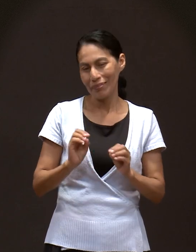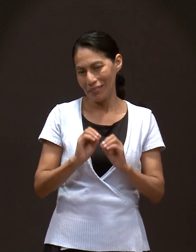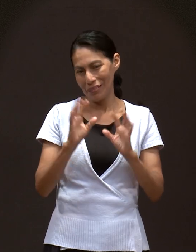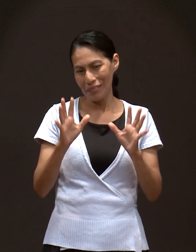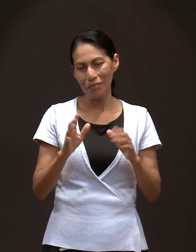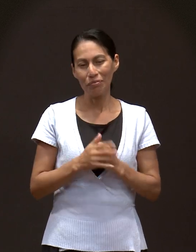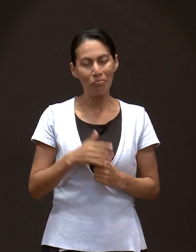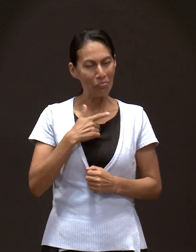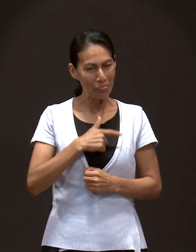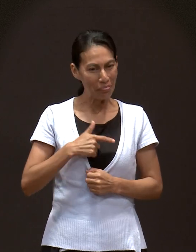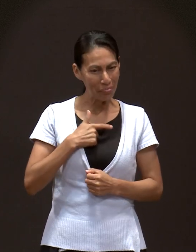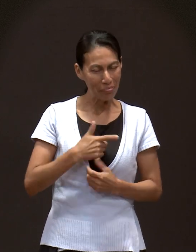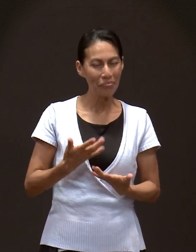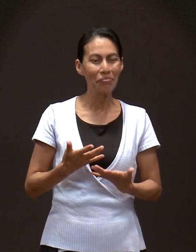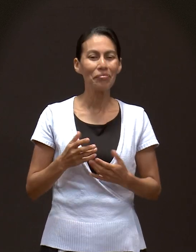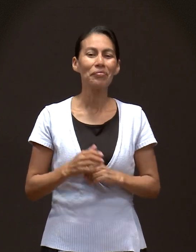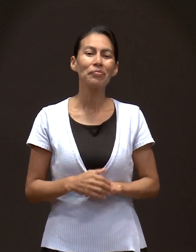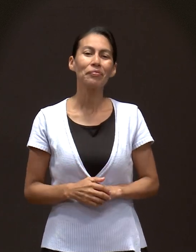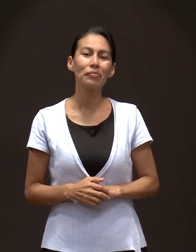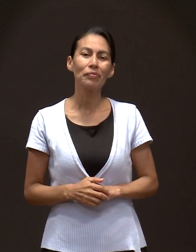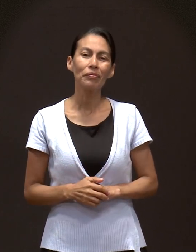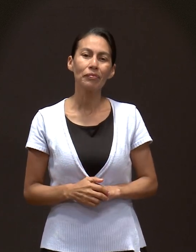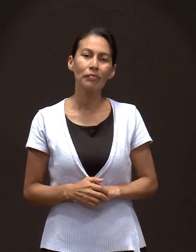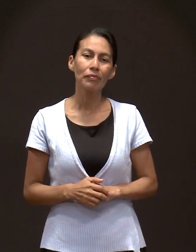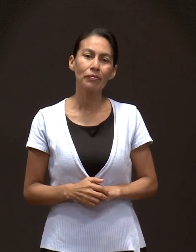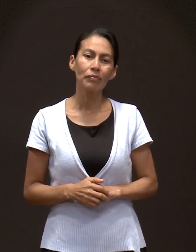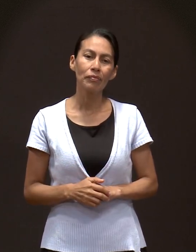amén. Yo con gusto les doy los dos libros.